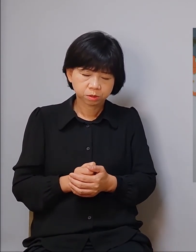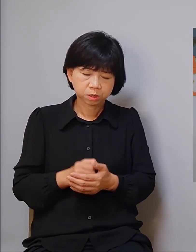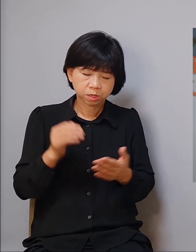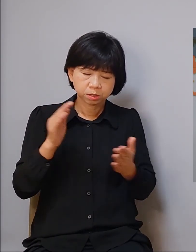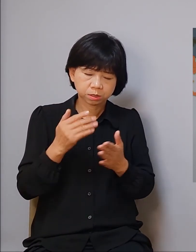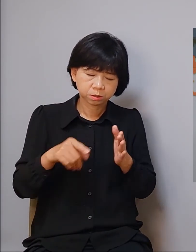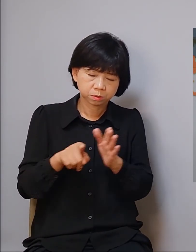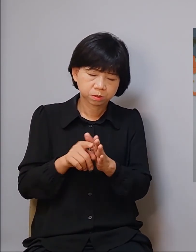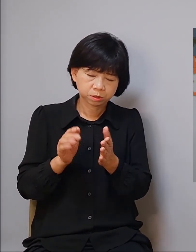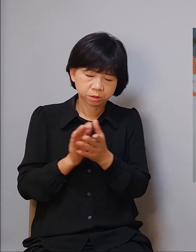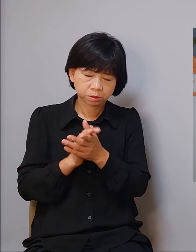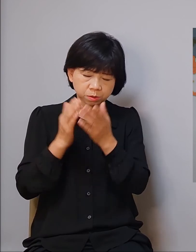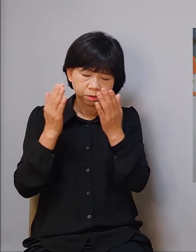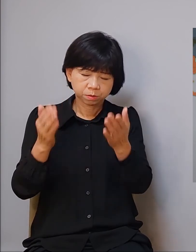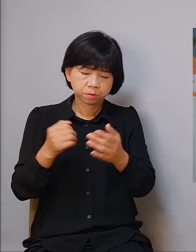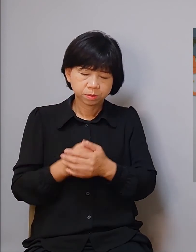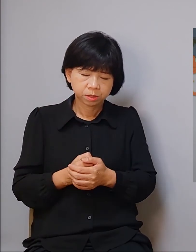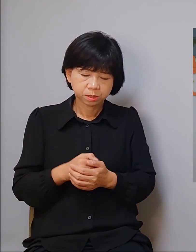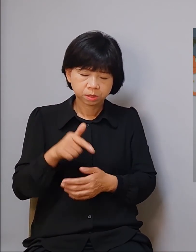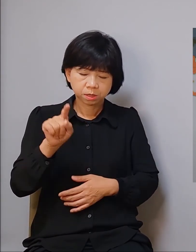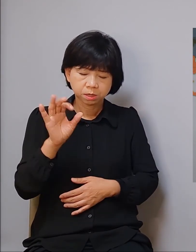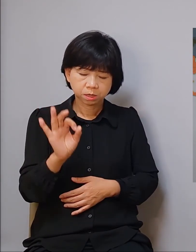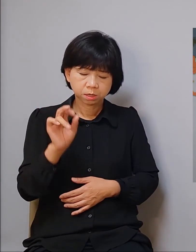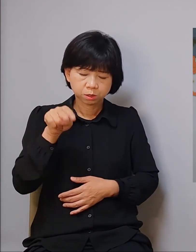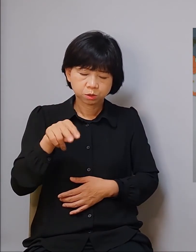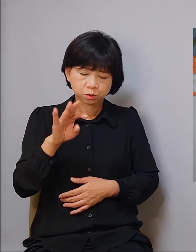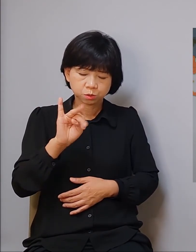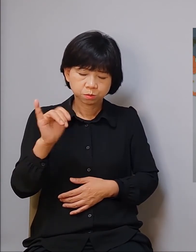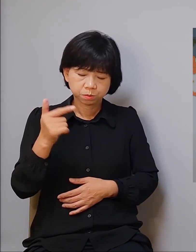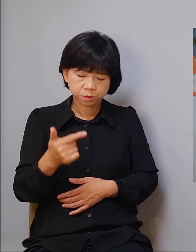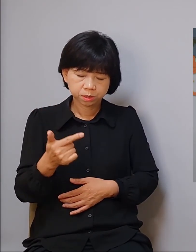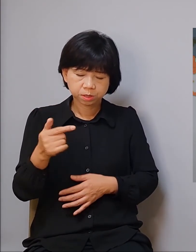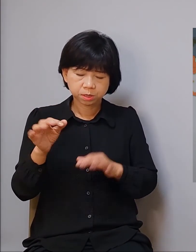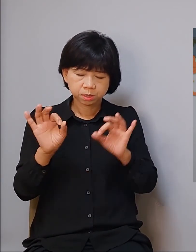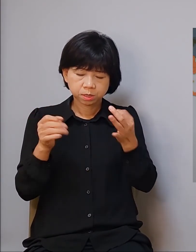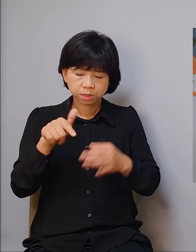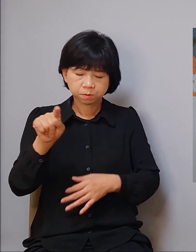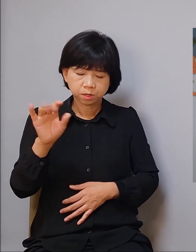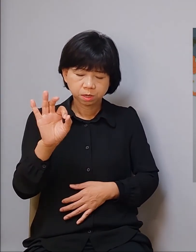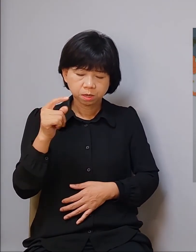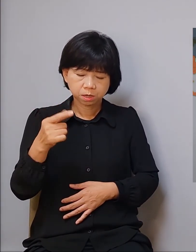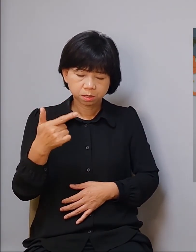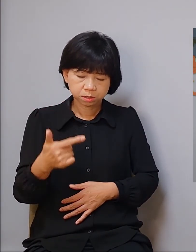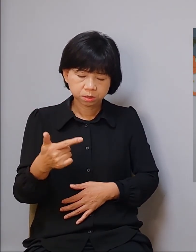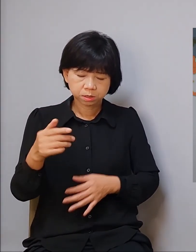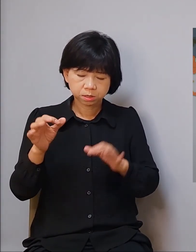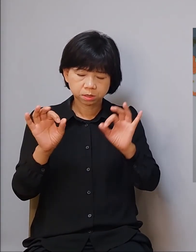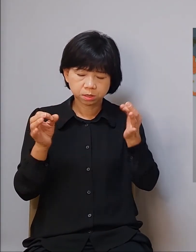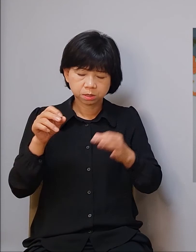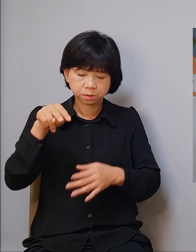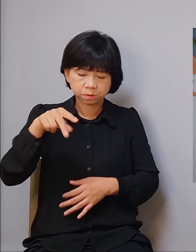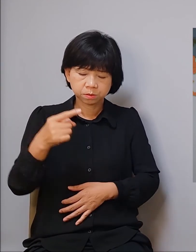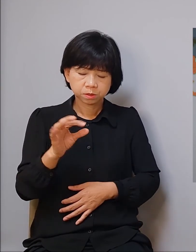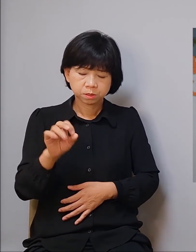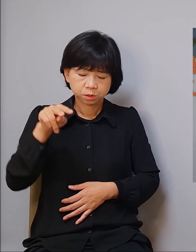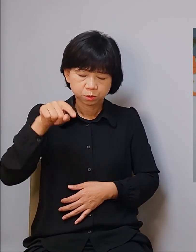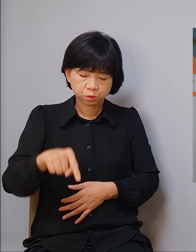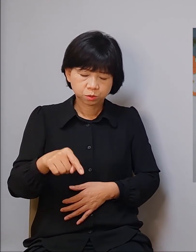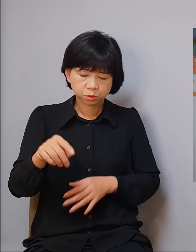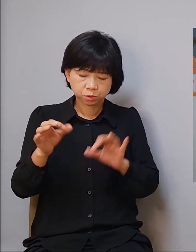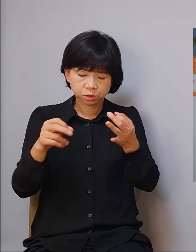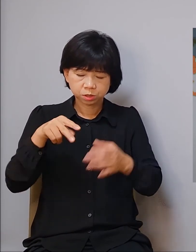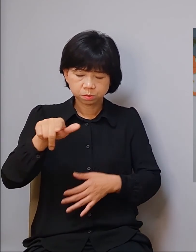생명들을 위해서 기도합니다. 강유빈, 권예준, 김가은, 김민수, 김서연, 김성은, 김승수,